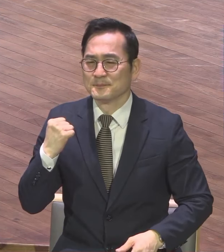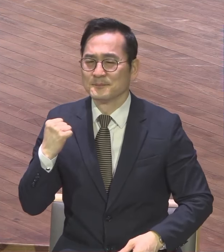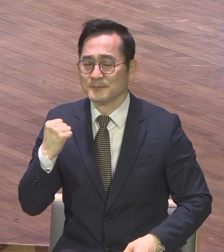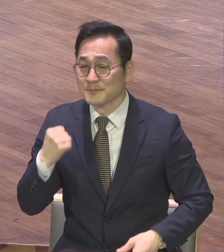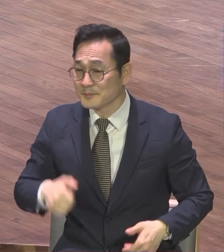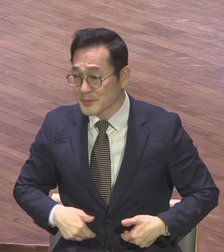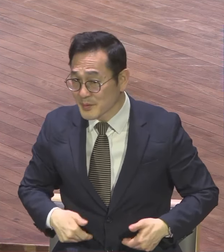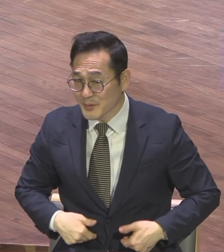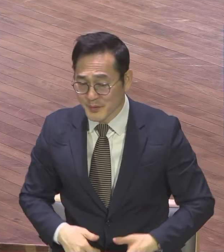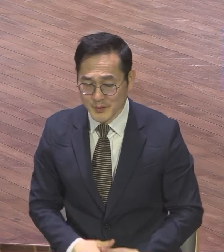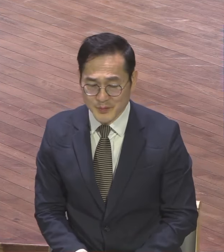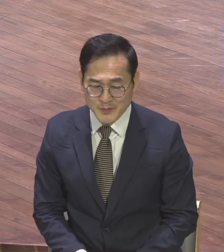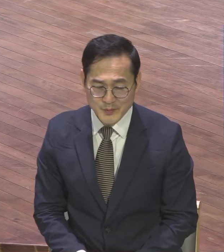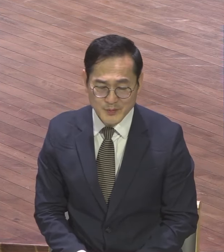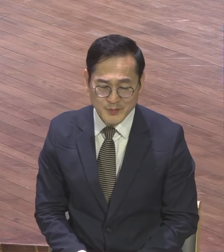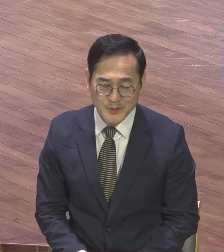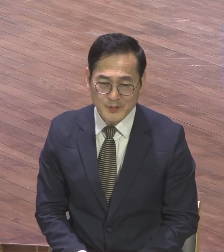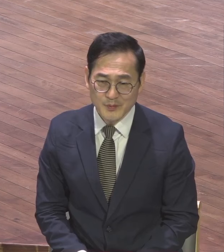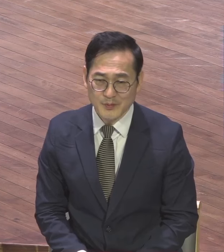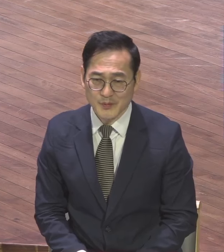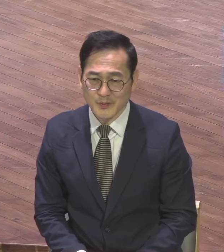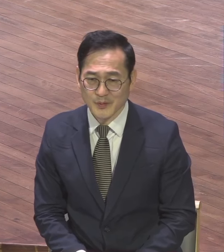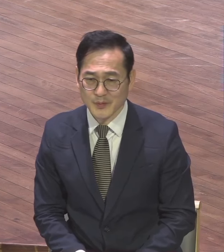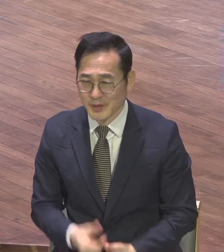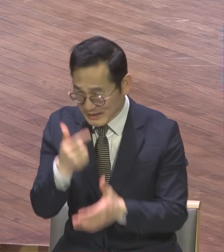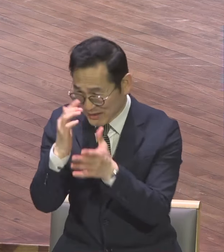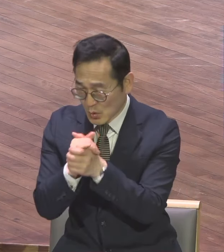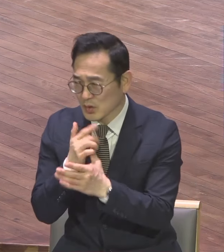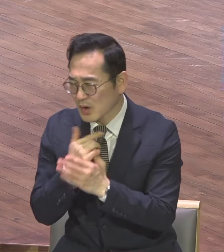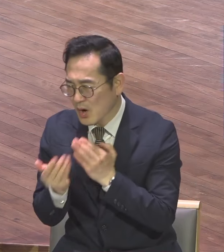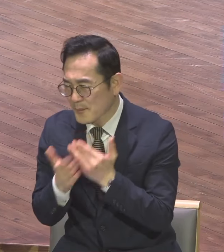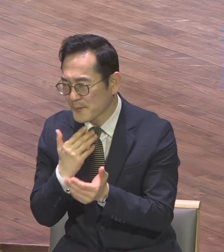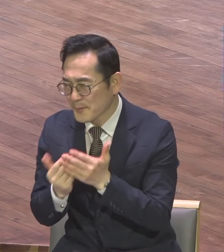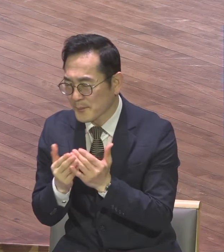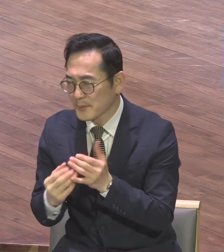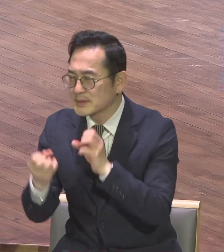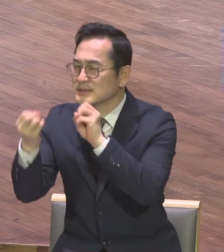이렇게 내놓을 수 있는 그 스케줄이 있어야 돼요.